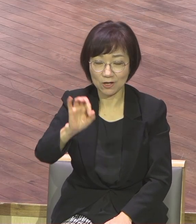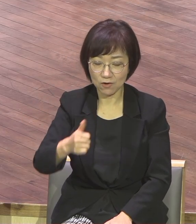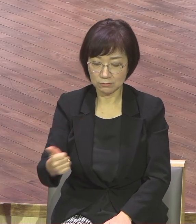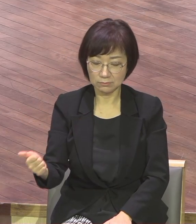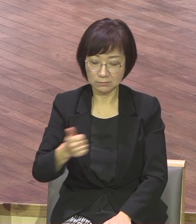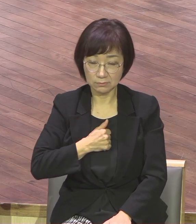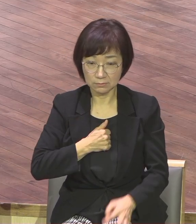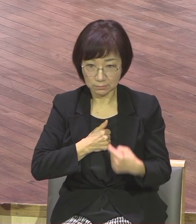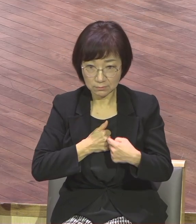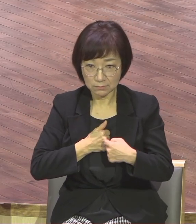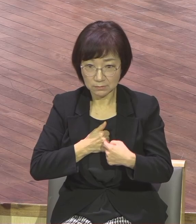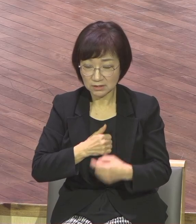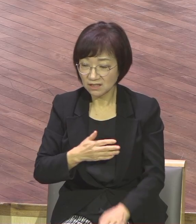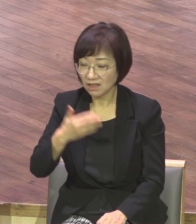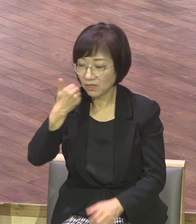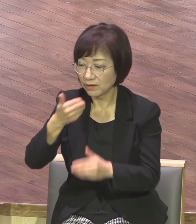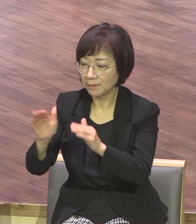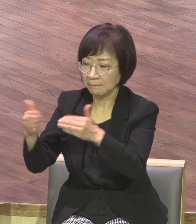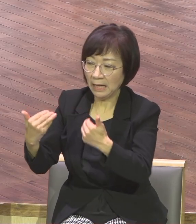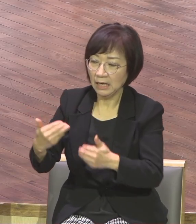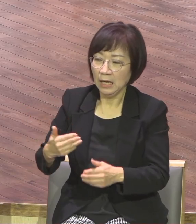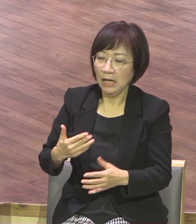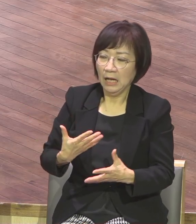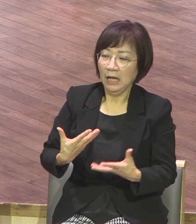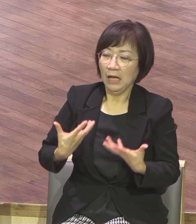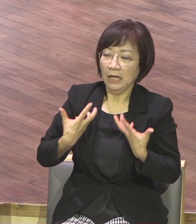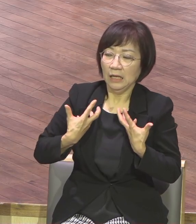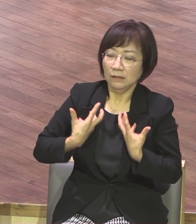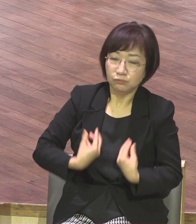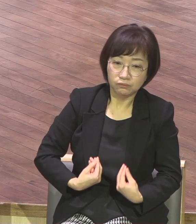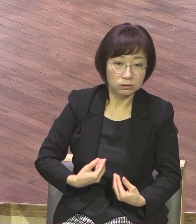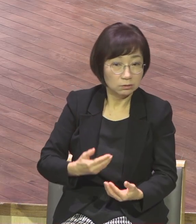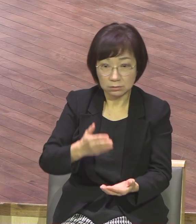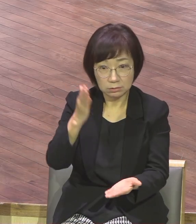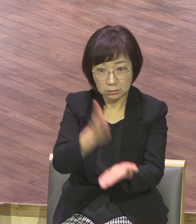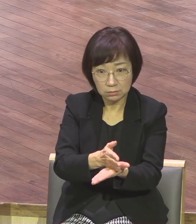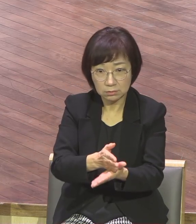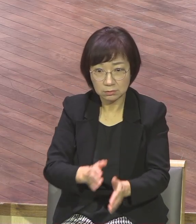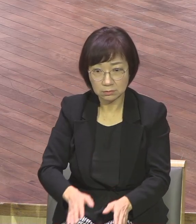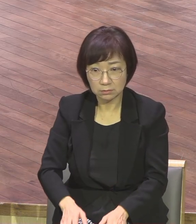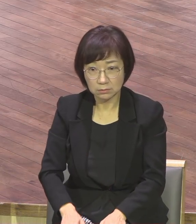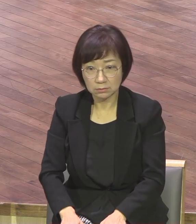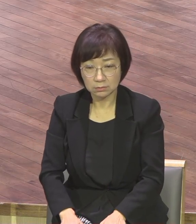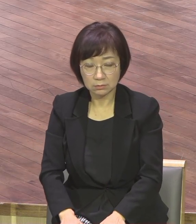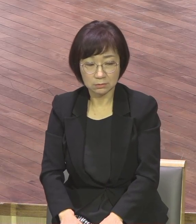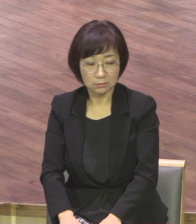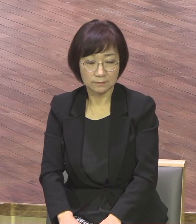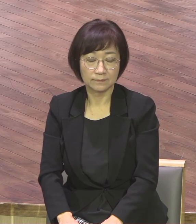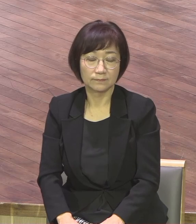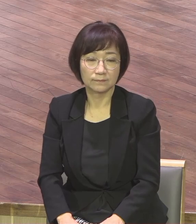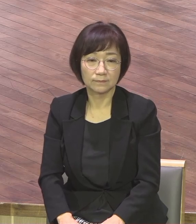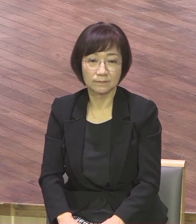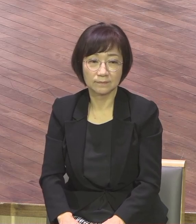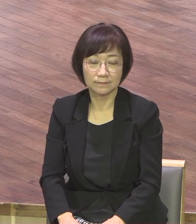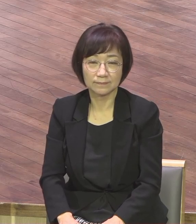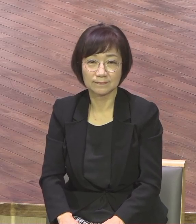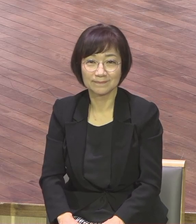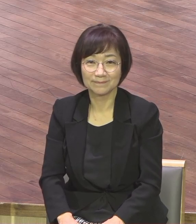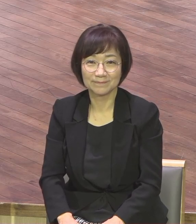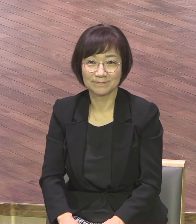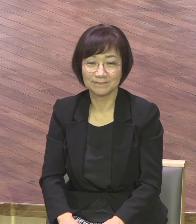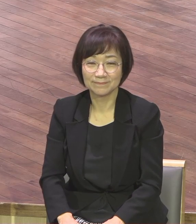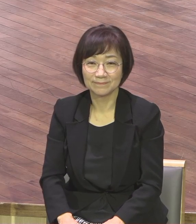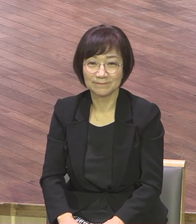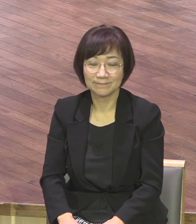휩쓸리고 사람 따라 말 한마디 휩쓸리고 그 문화 따라서 이렇게 휩쓸리면 여러분 아무것도 얻을 게 없습니다.